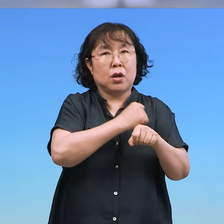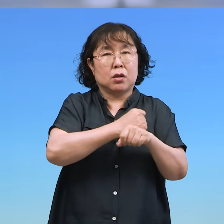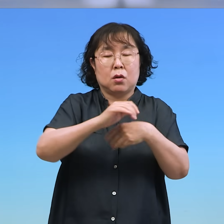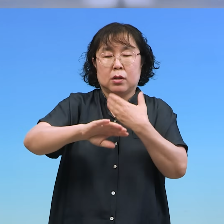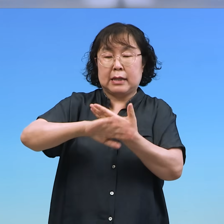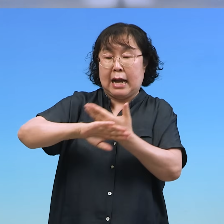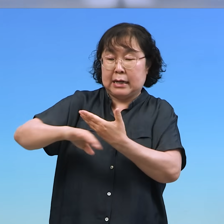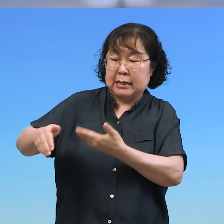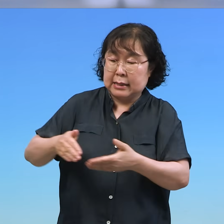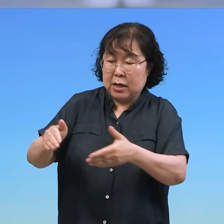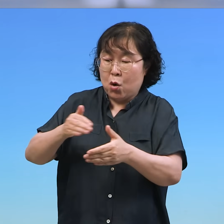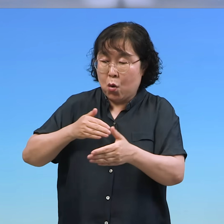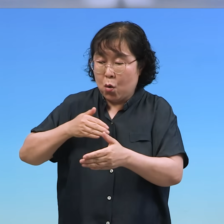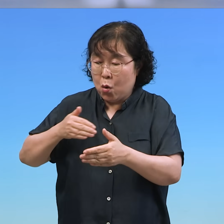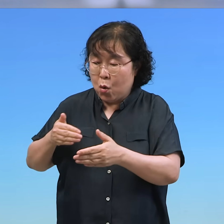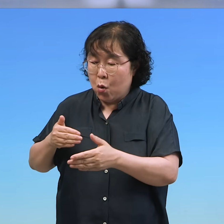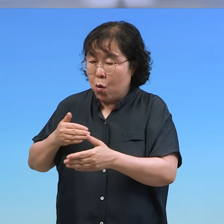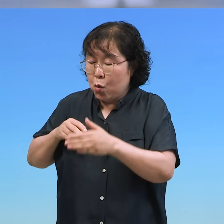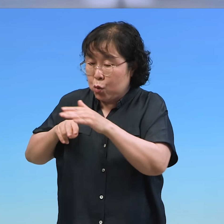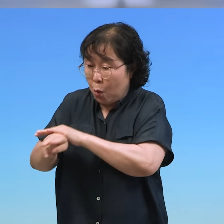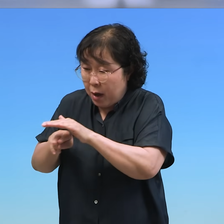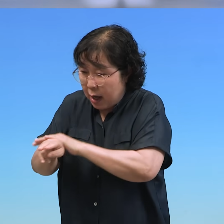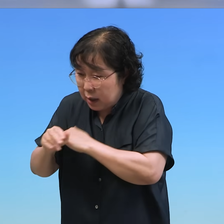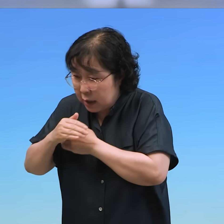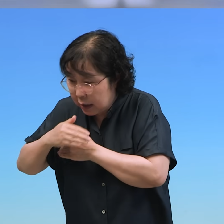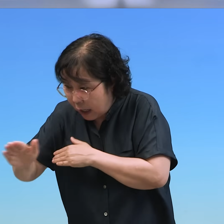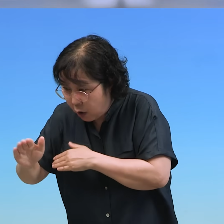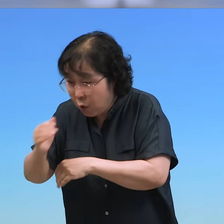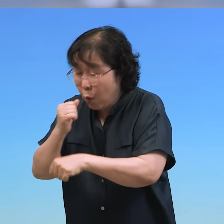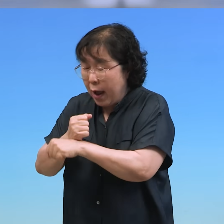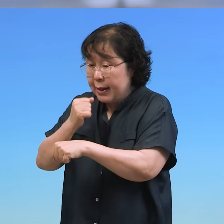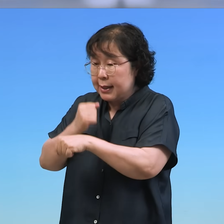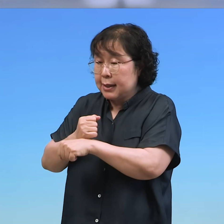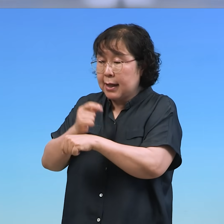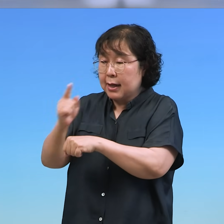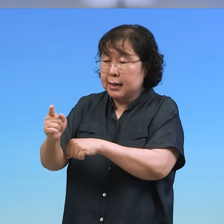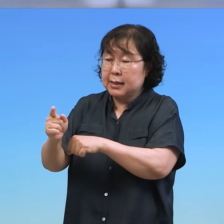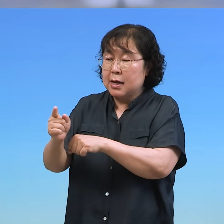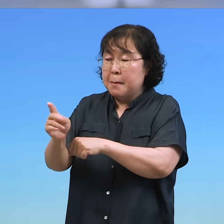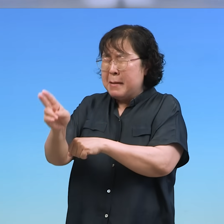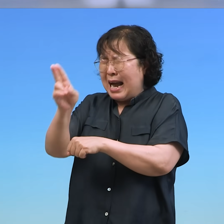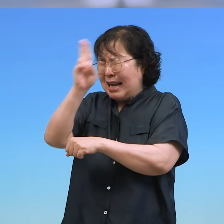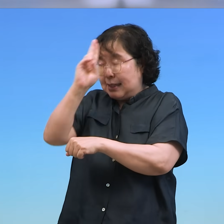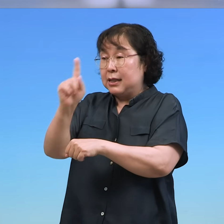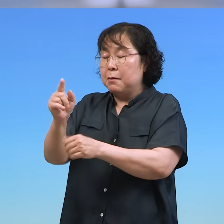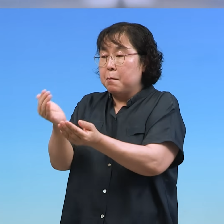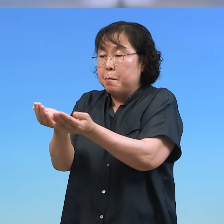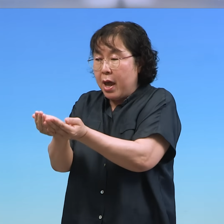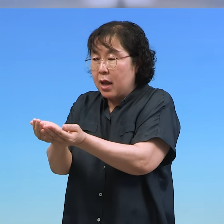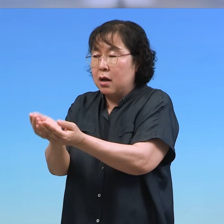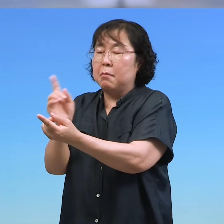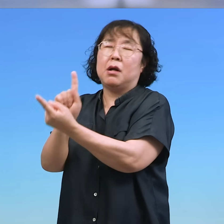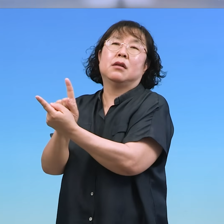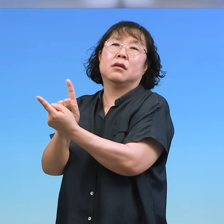정반대길로 가려는데 그 드문드문 오는 배가 딱 지금 오고 있는 거예요. 이게 대박이에요.